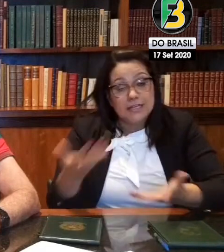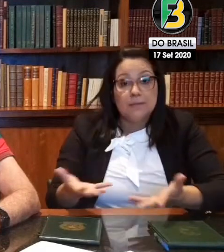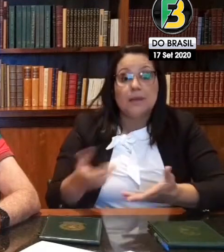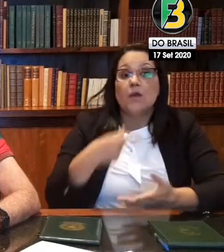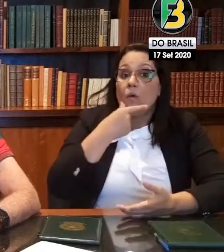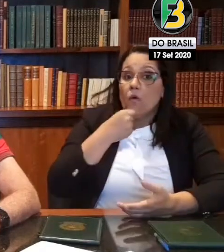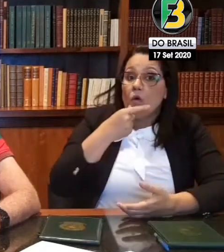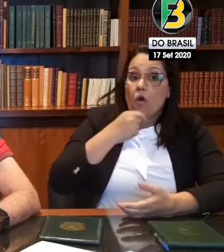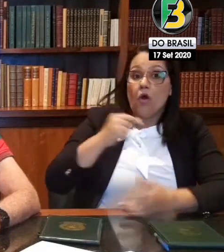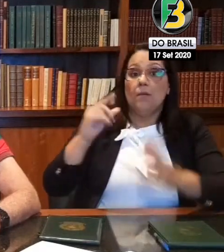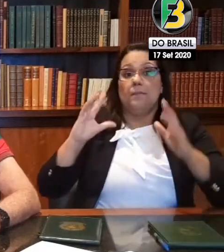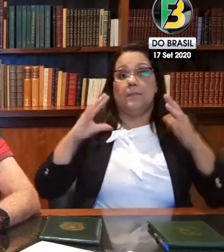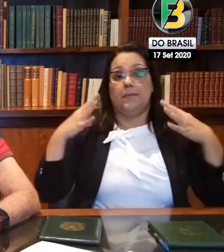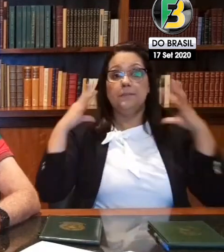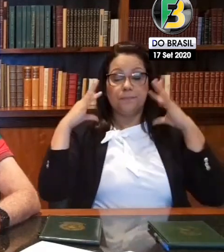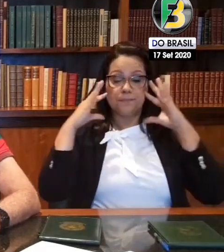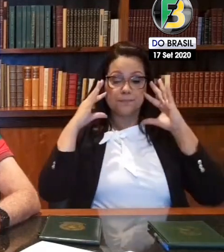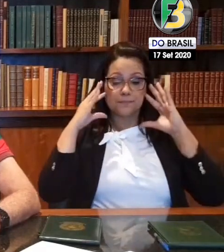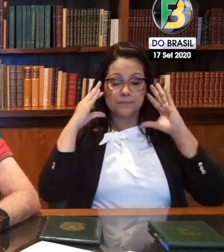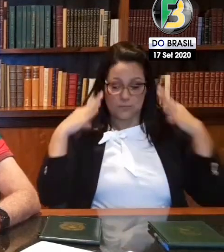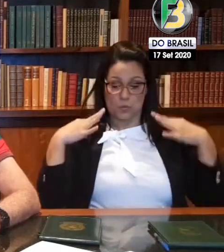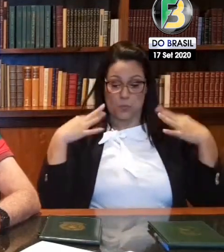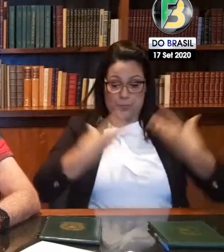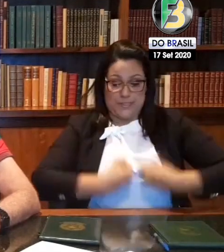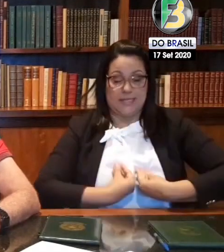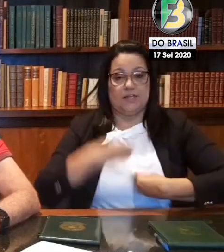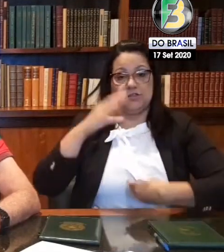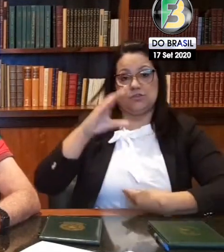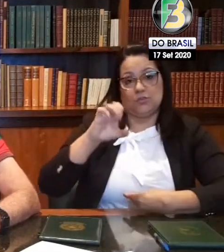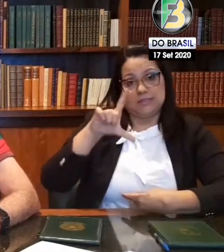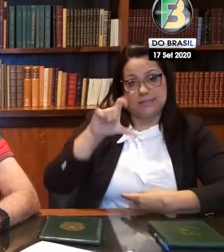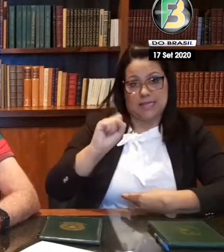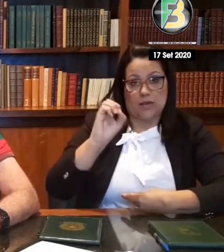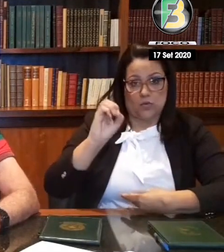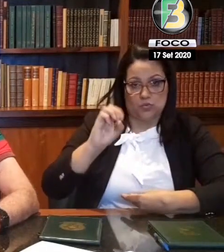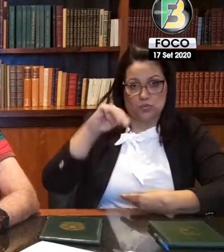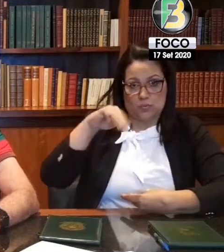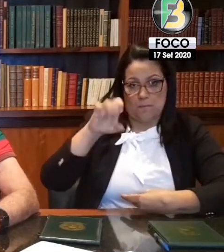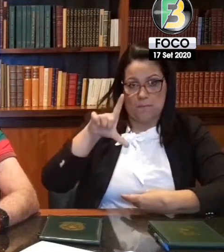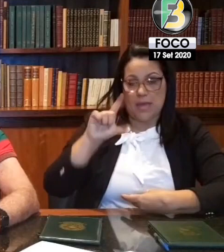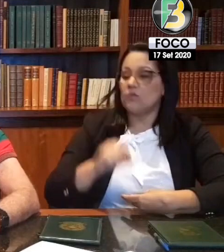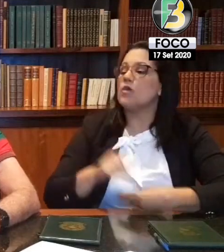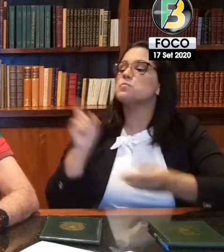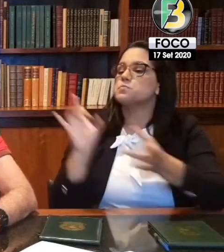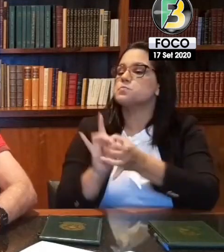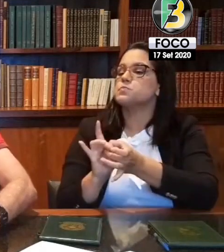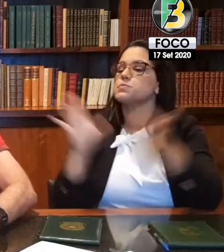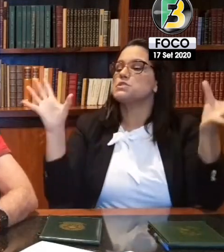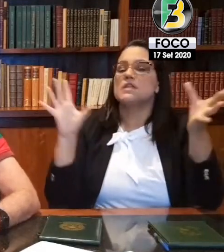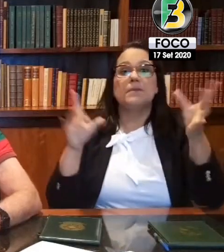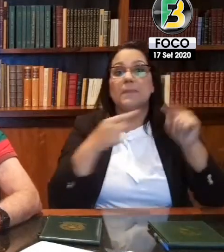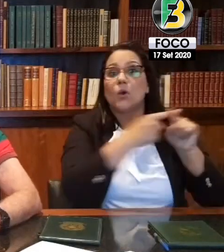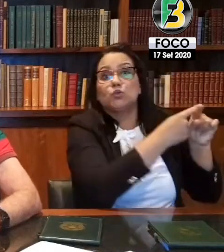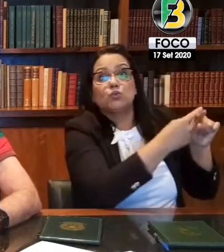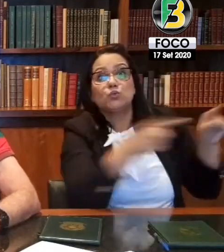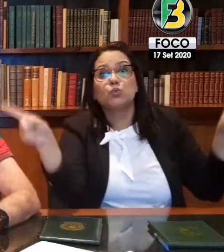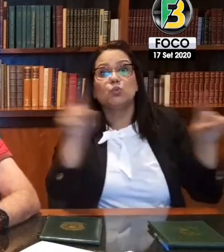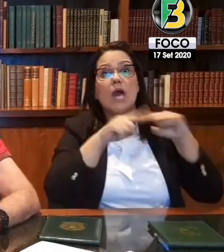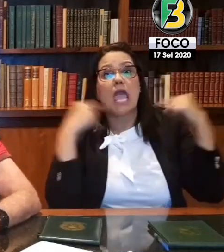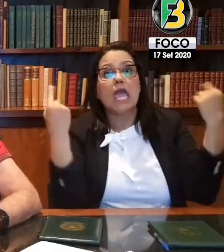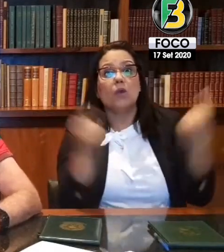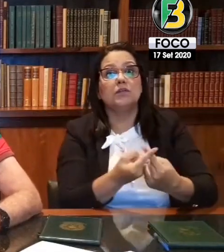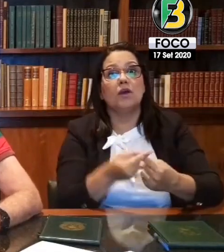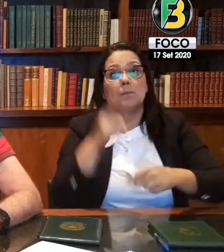ministro Celso de Mello divulgou, infelizmente, era para divulgar apenas, segundo o pedido nosso, o que interessasse para o processo, divulgou tudo.